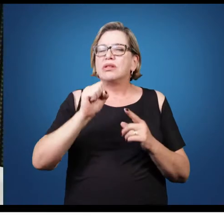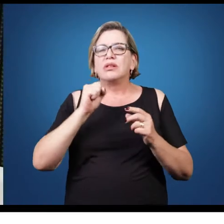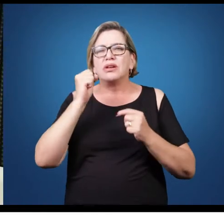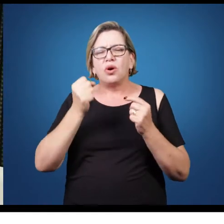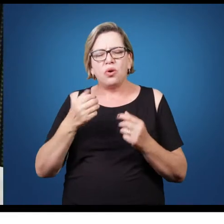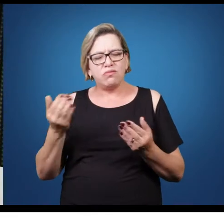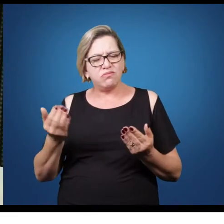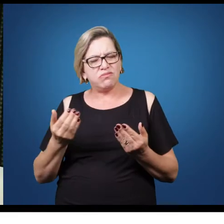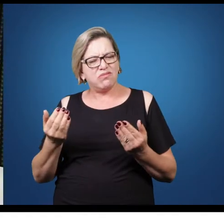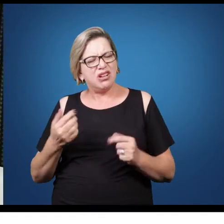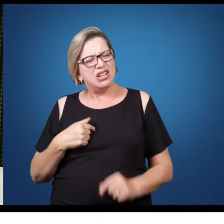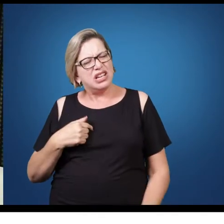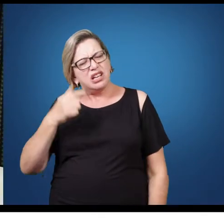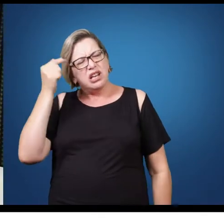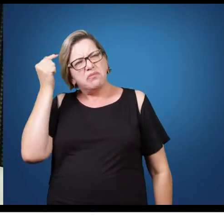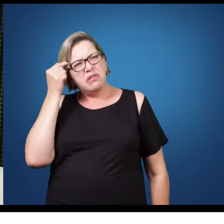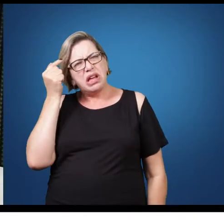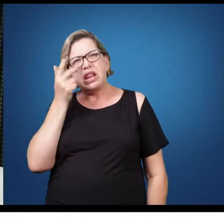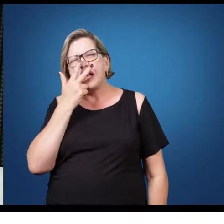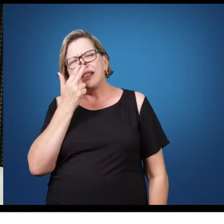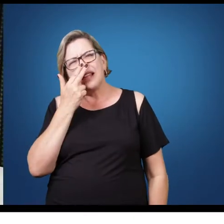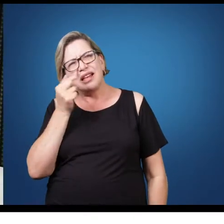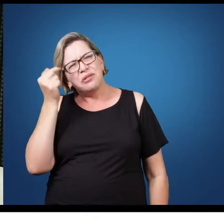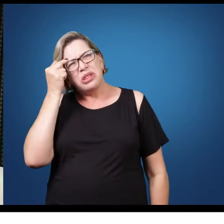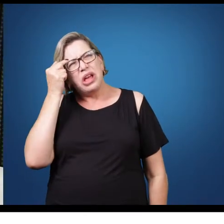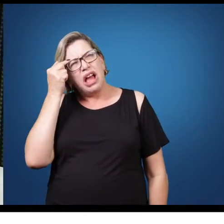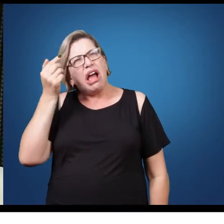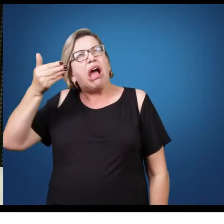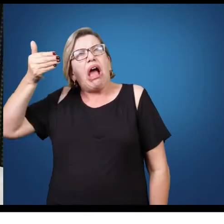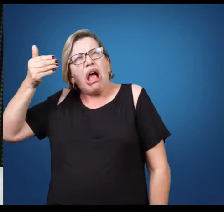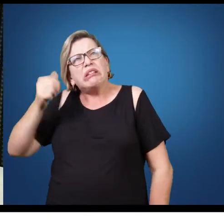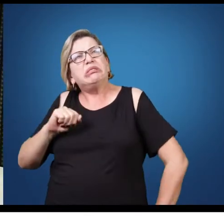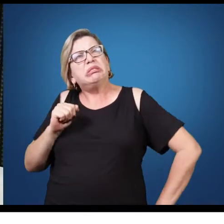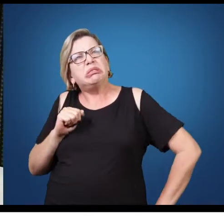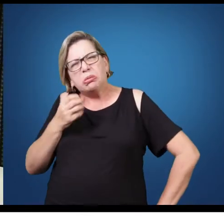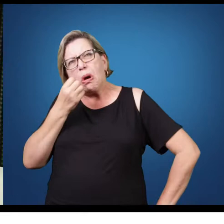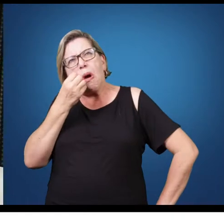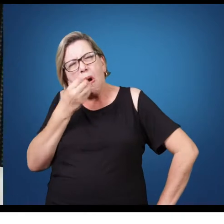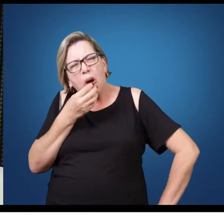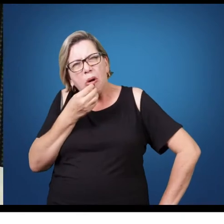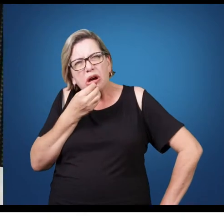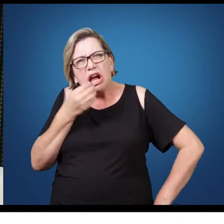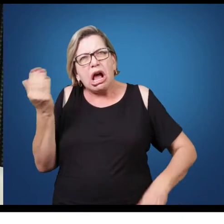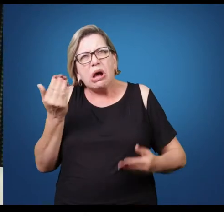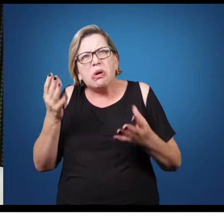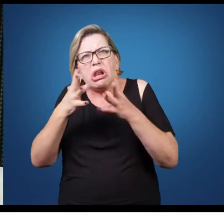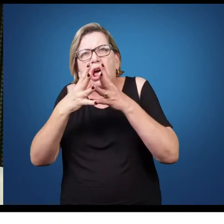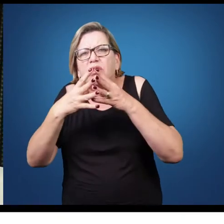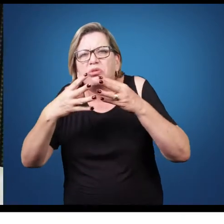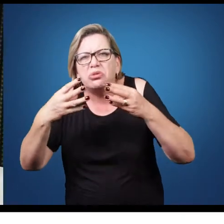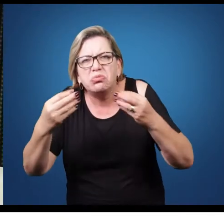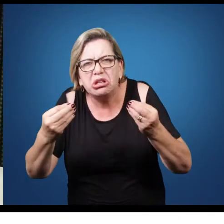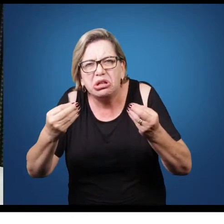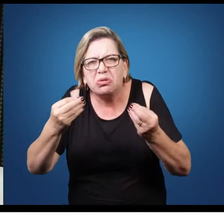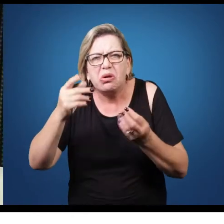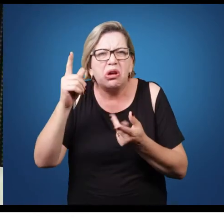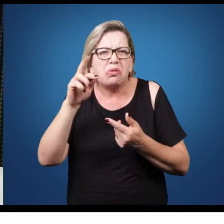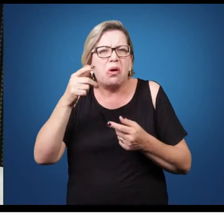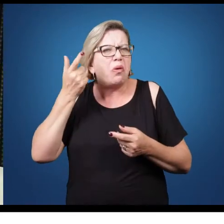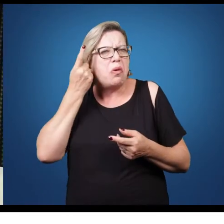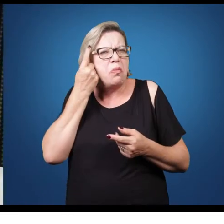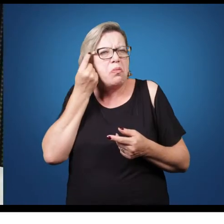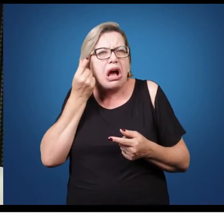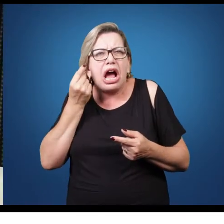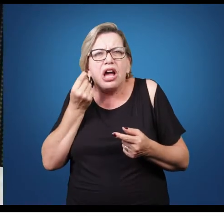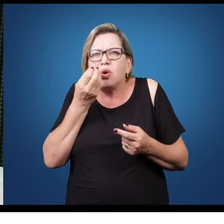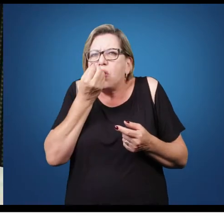nossa acabou sem antigamente era bom que a de michael jackson de hoje em dia ou caetano veloso de hoje em dia não é o que